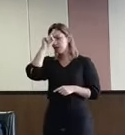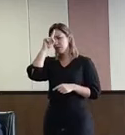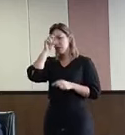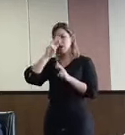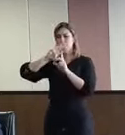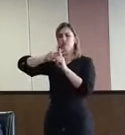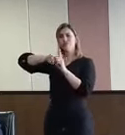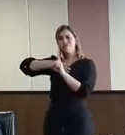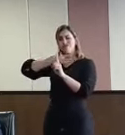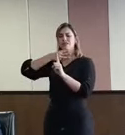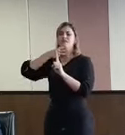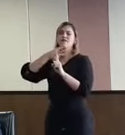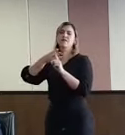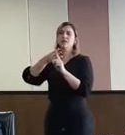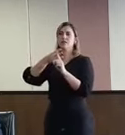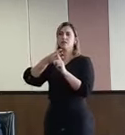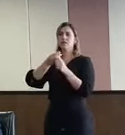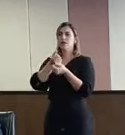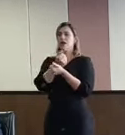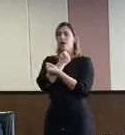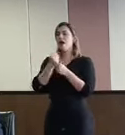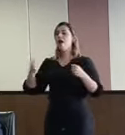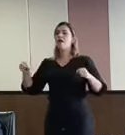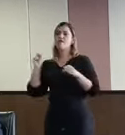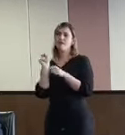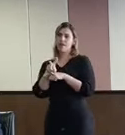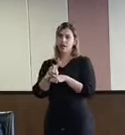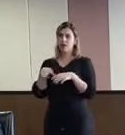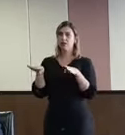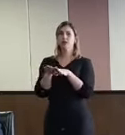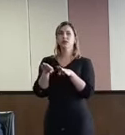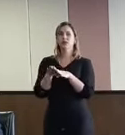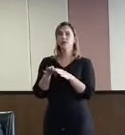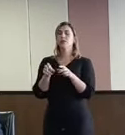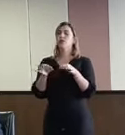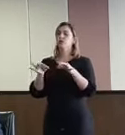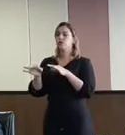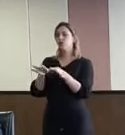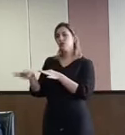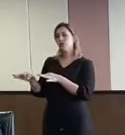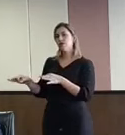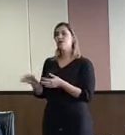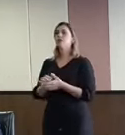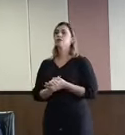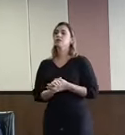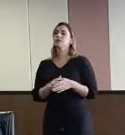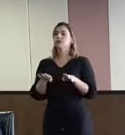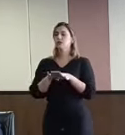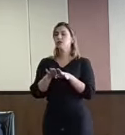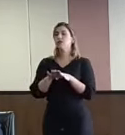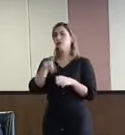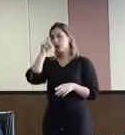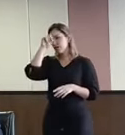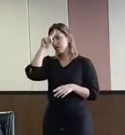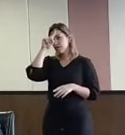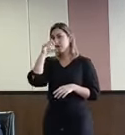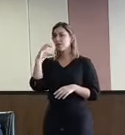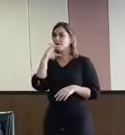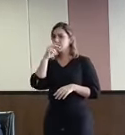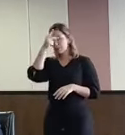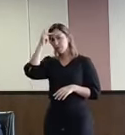Hospital Metropolitano, vai justamente nos possibilitar a dar essa continuidade e ampliar o fluxo e o cronograma